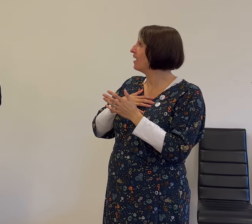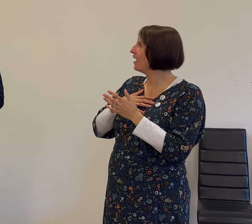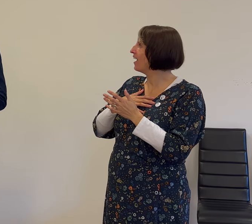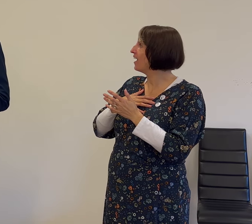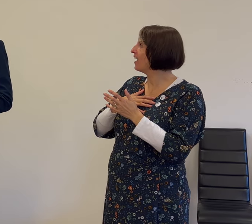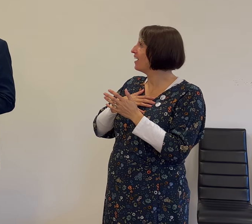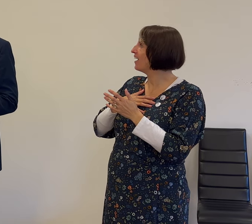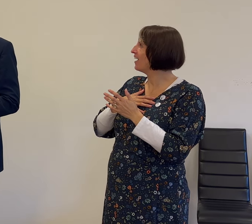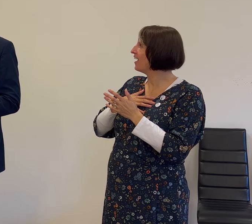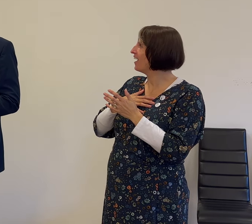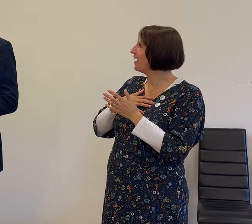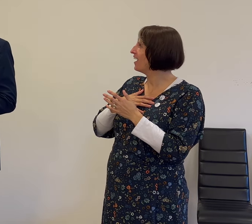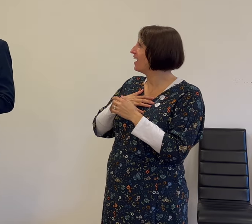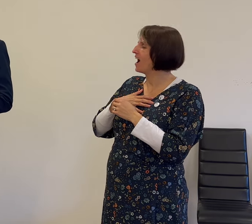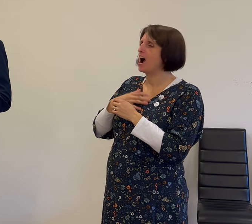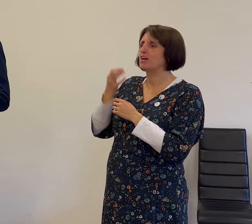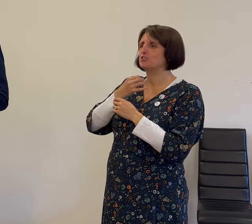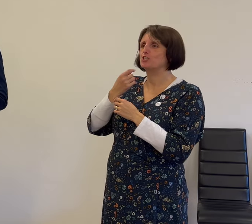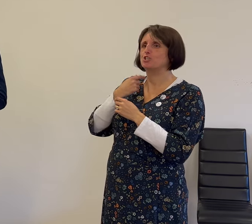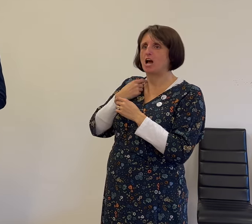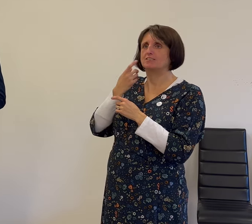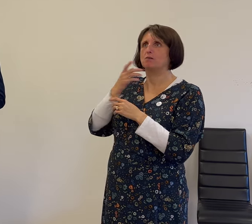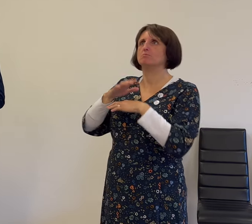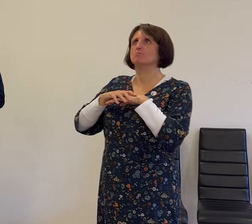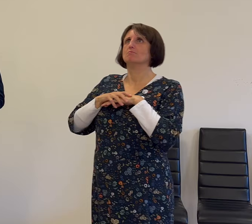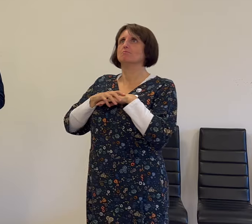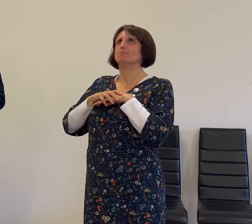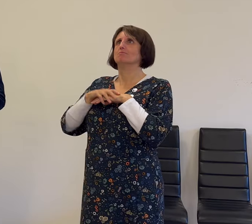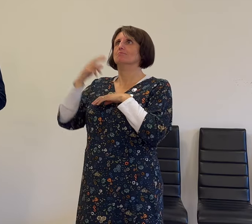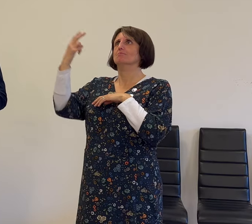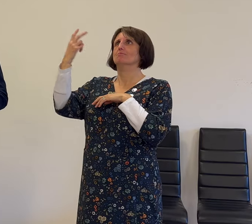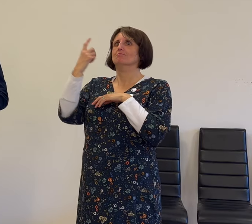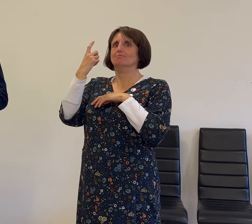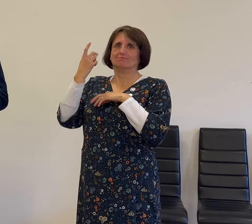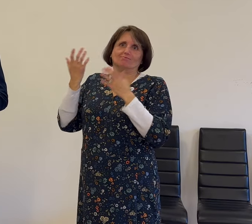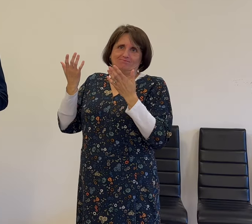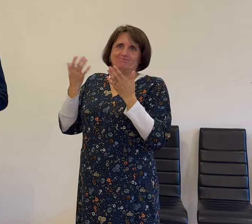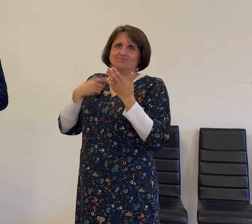někdo ukáže a oni mě vyberou. A to já bych velmi nerad.